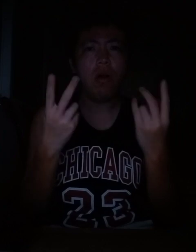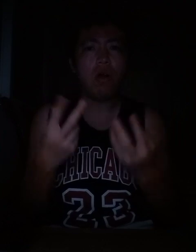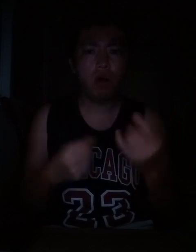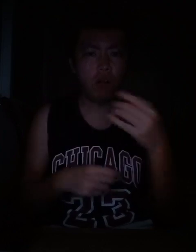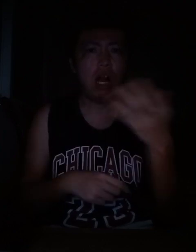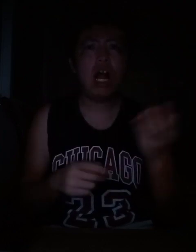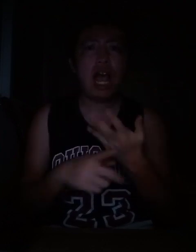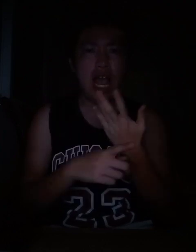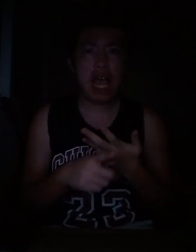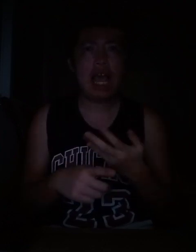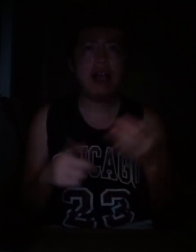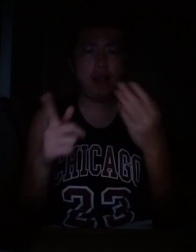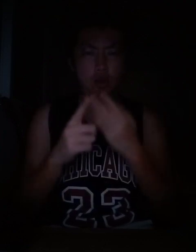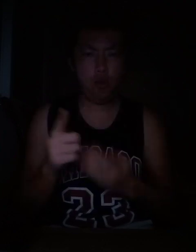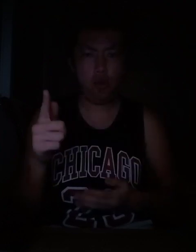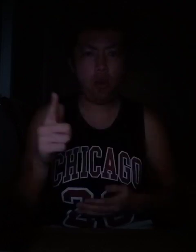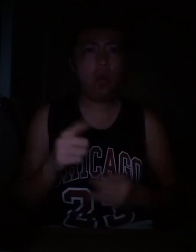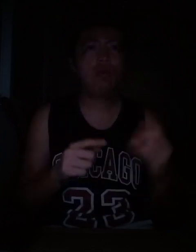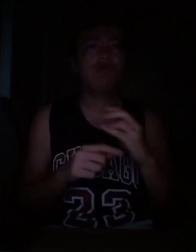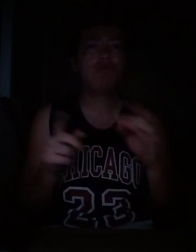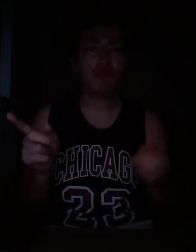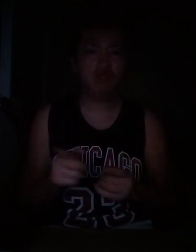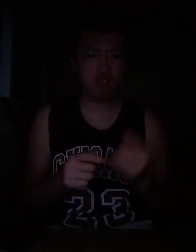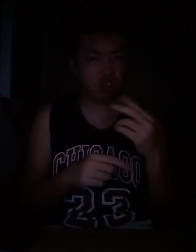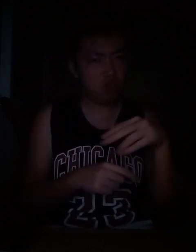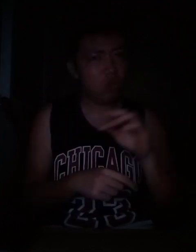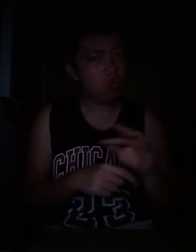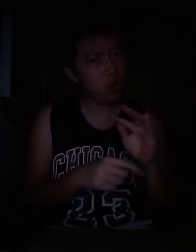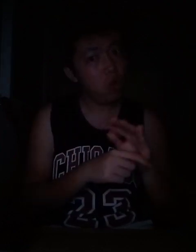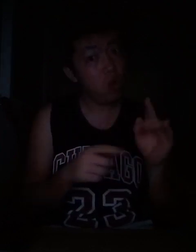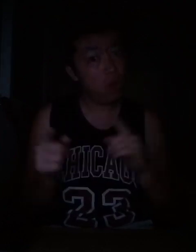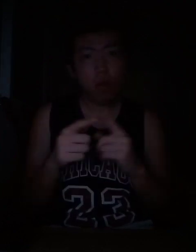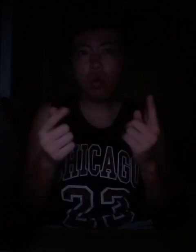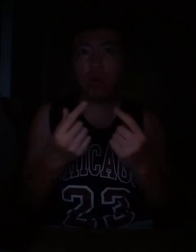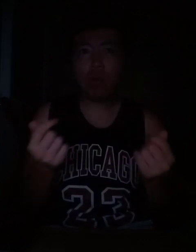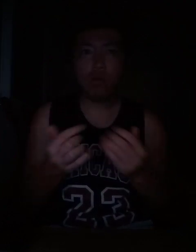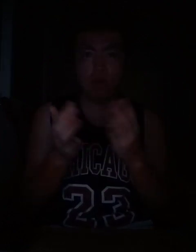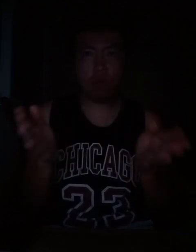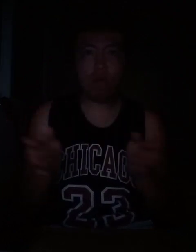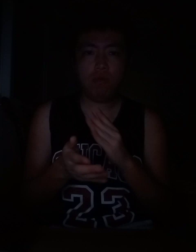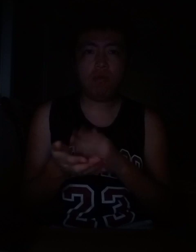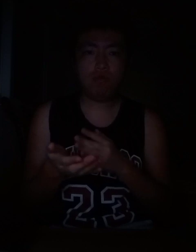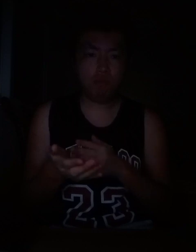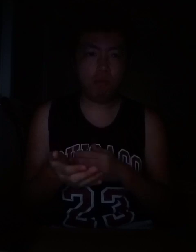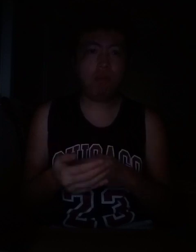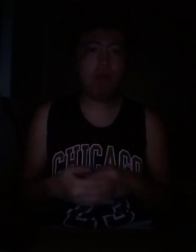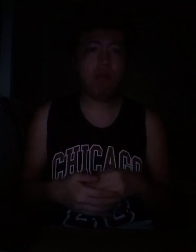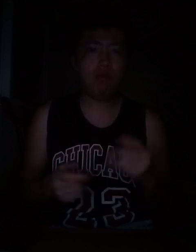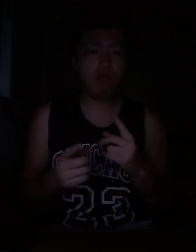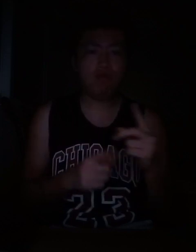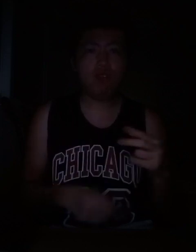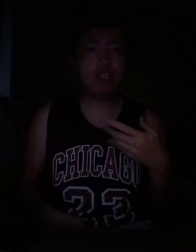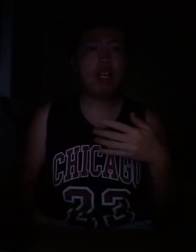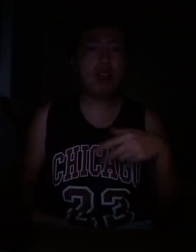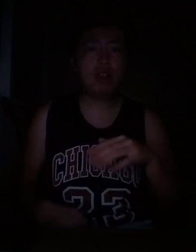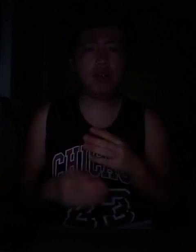시도에 책임관을 파견하고 숙소별로 지역 경찰과도 공조할 계획입니다. 명지대 용인 캠퍼스에서